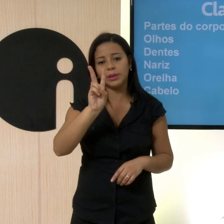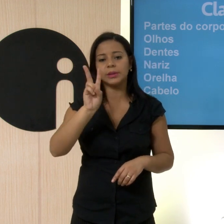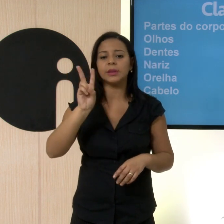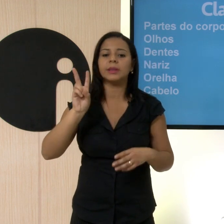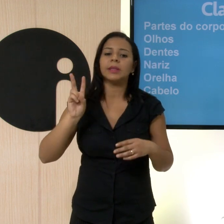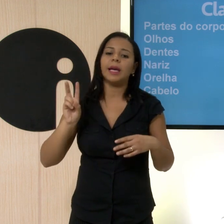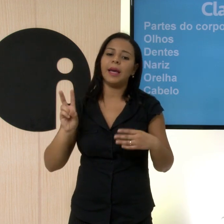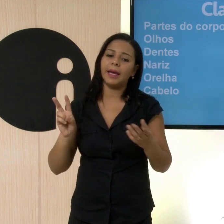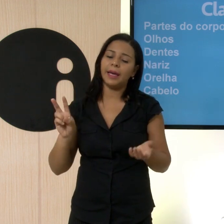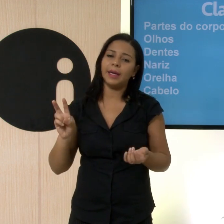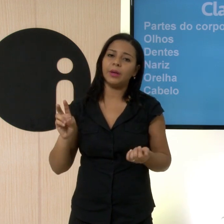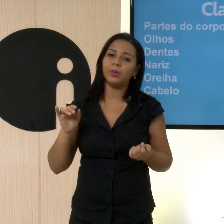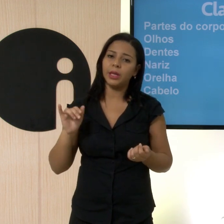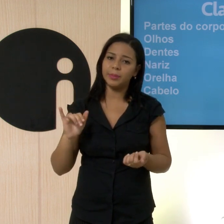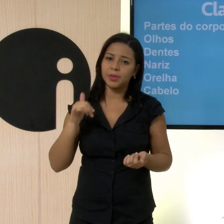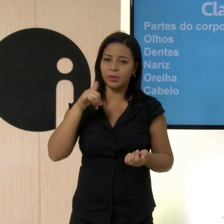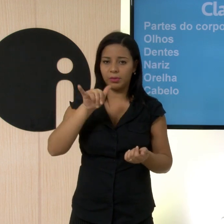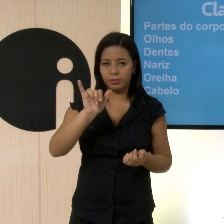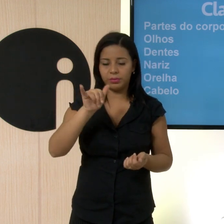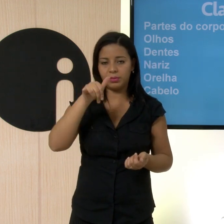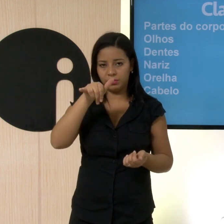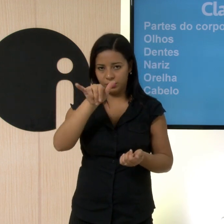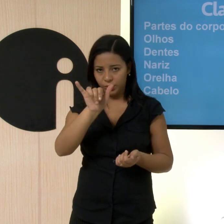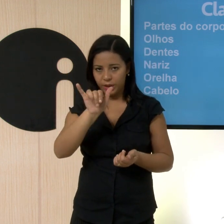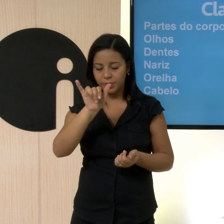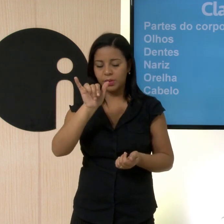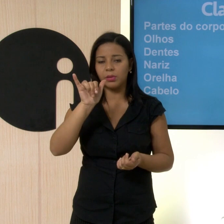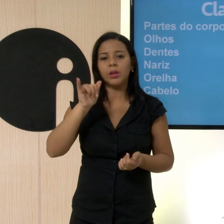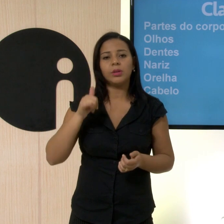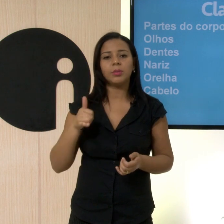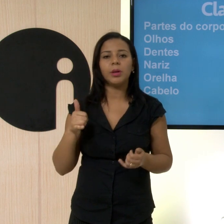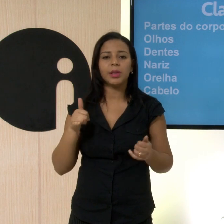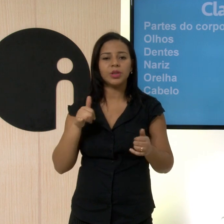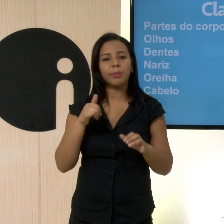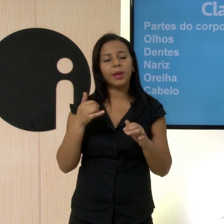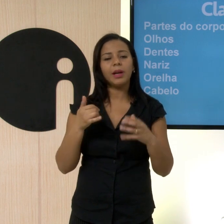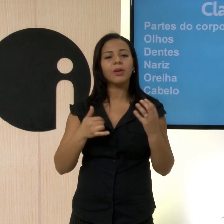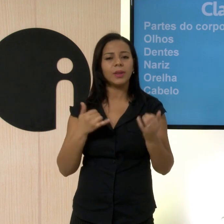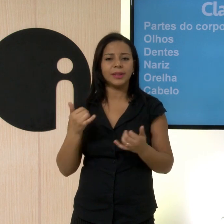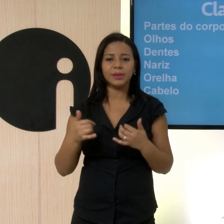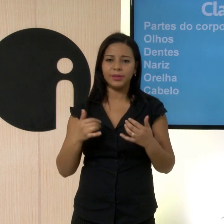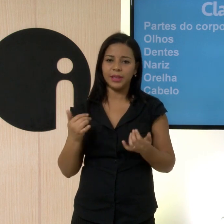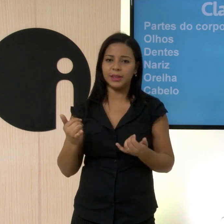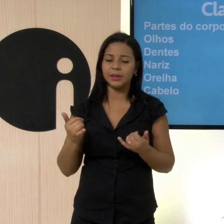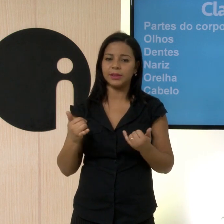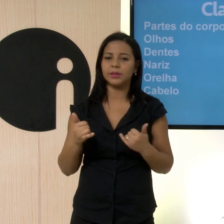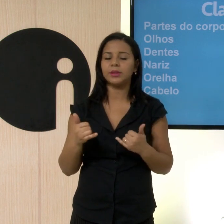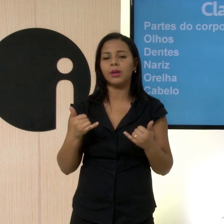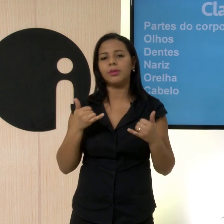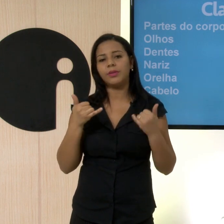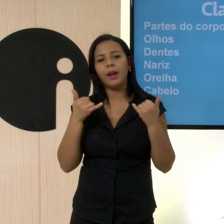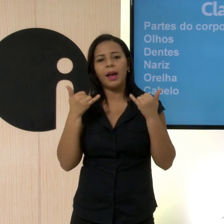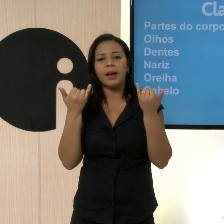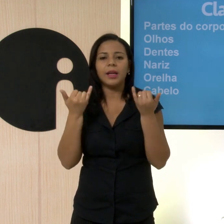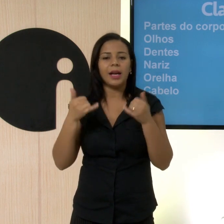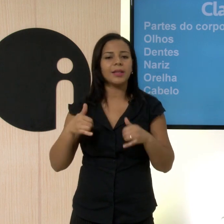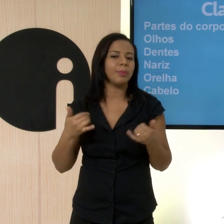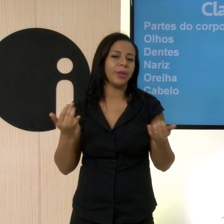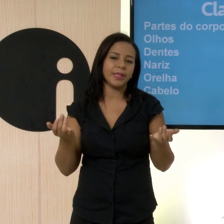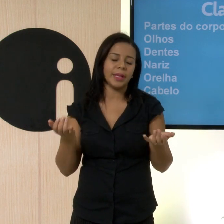pessoas. O Y normalmente é para coisas finas. Então, eu vou falar, por exemplo,